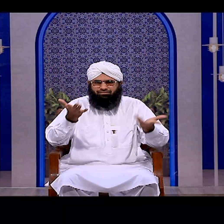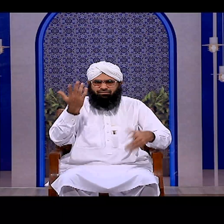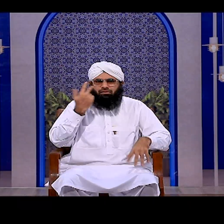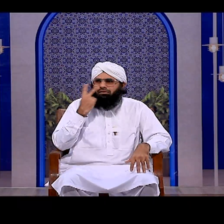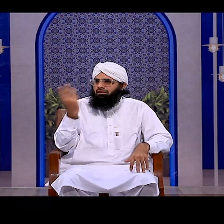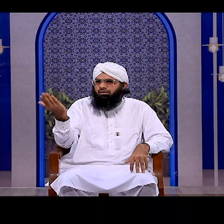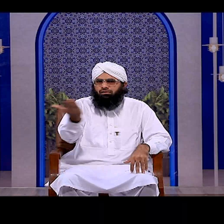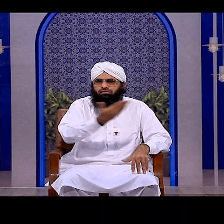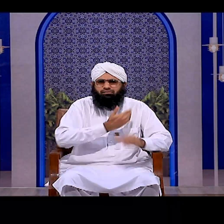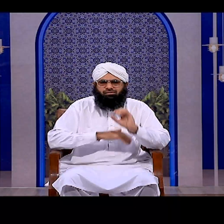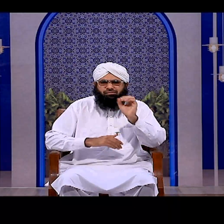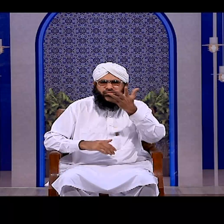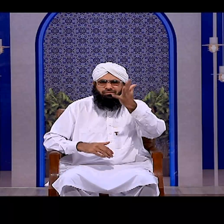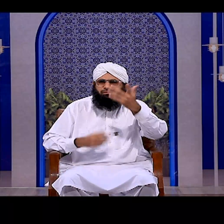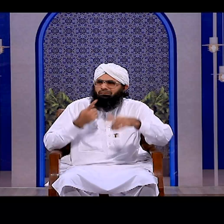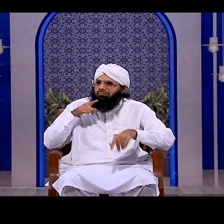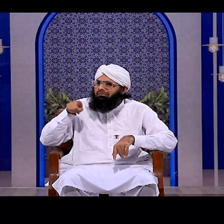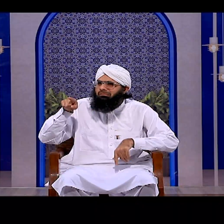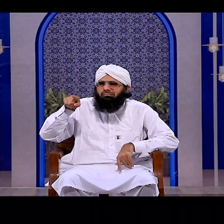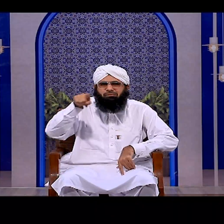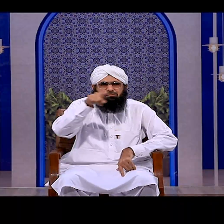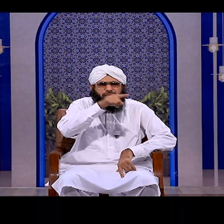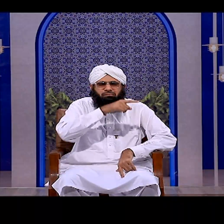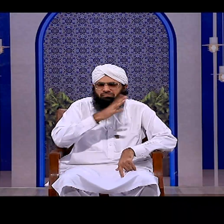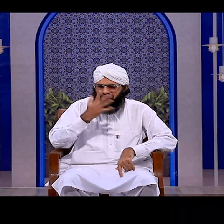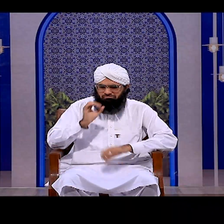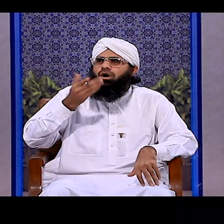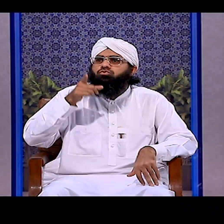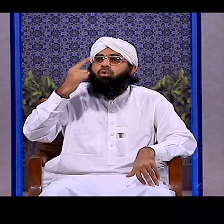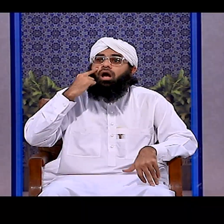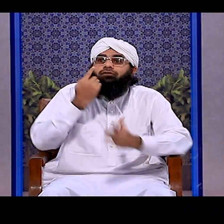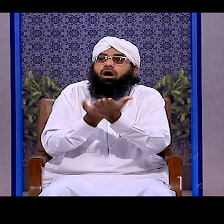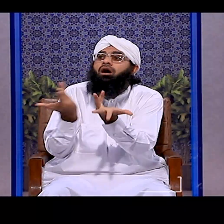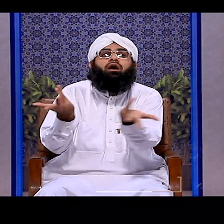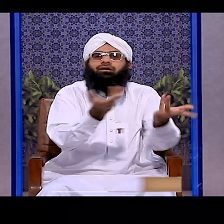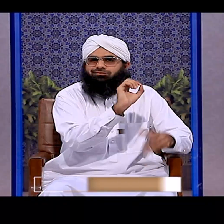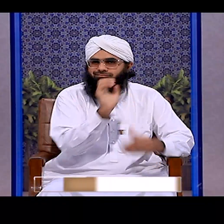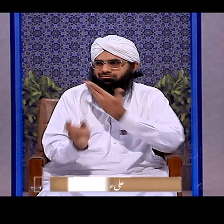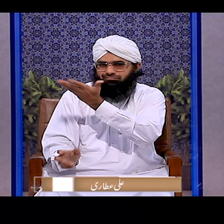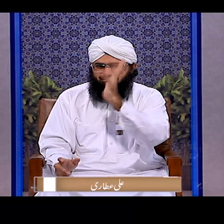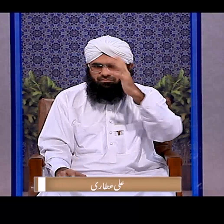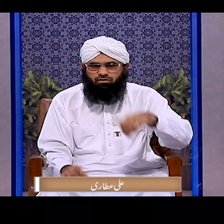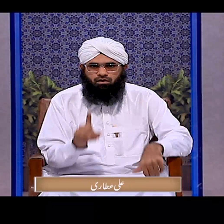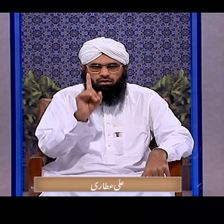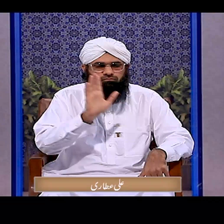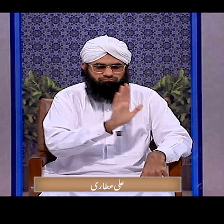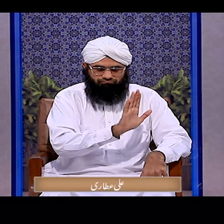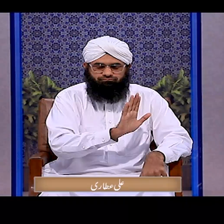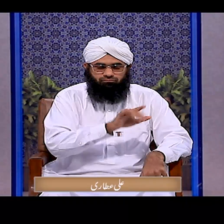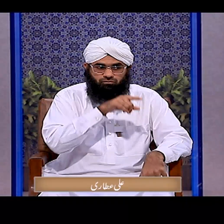گھبرا کر ادھر ادھر دیکھے گا، کوئی نظر نہیں آئے گا۔ عرض کرے گا، اے اللہ پاک گواہ کہاں ہے؟ اب اللہ پاک کے